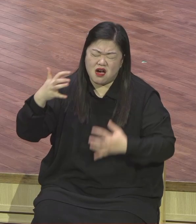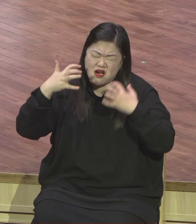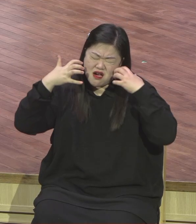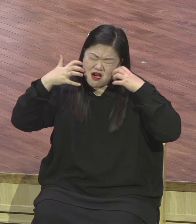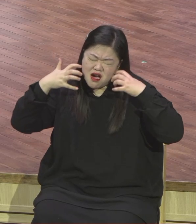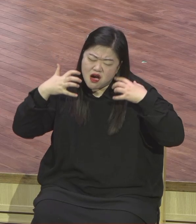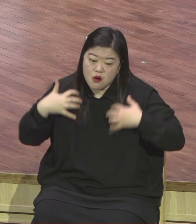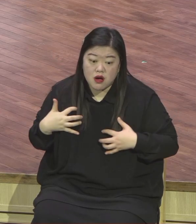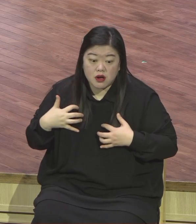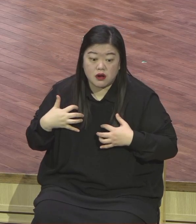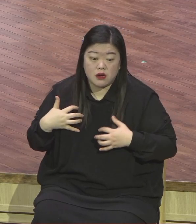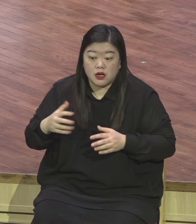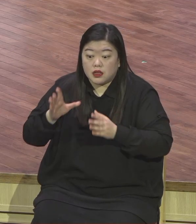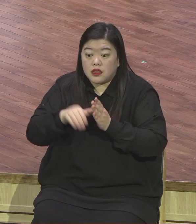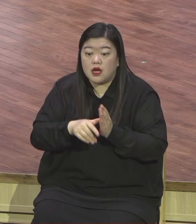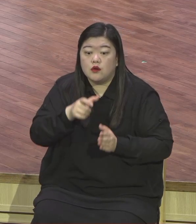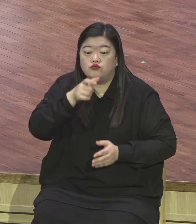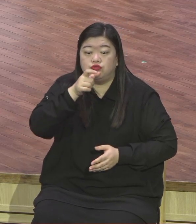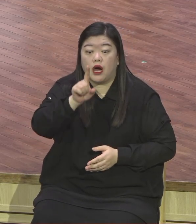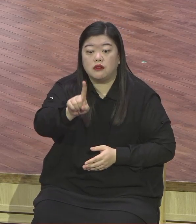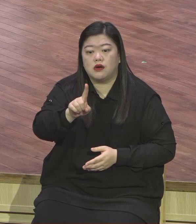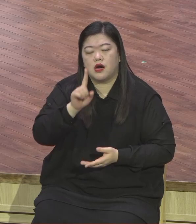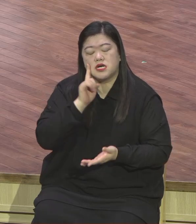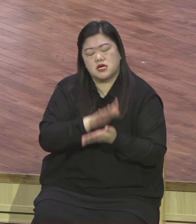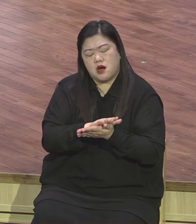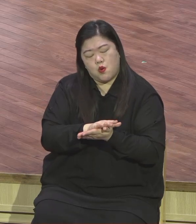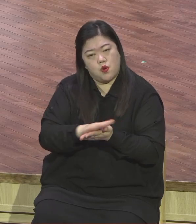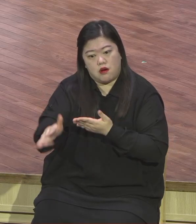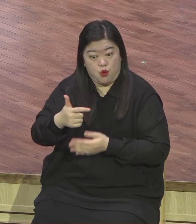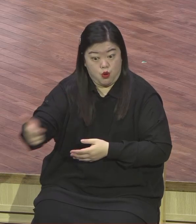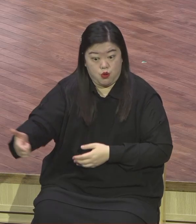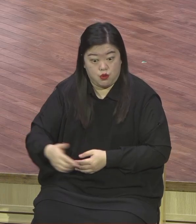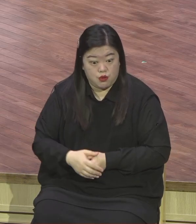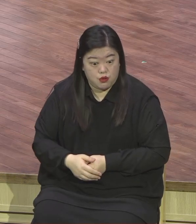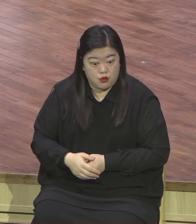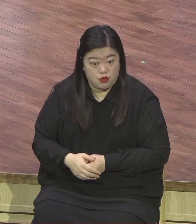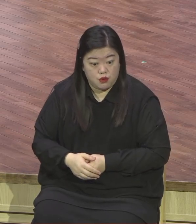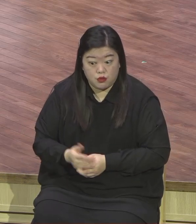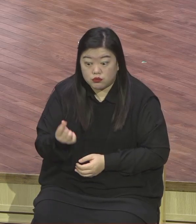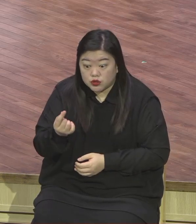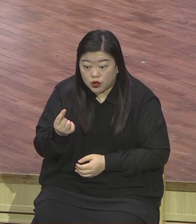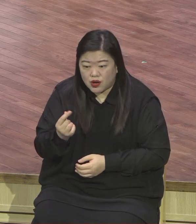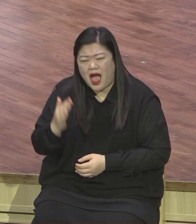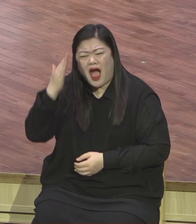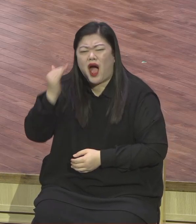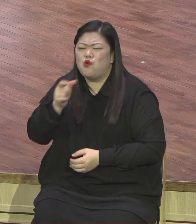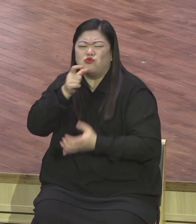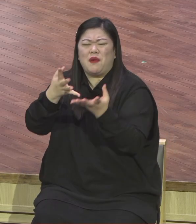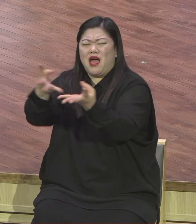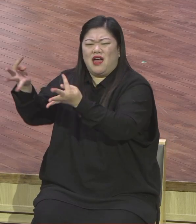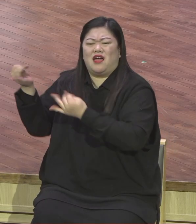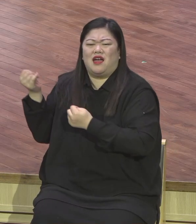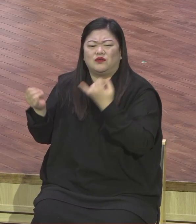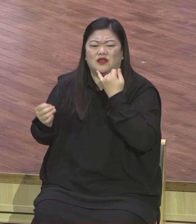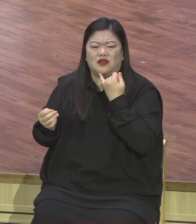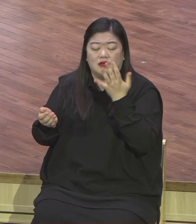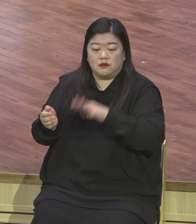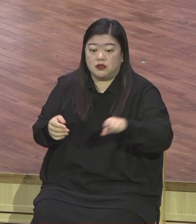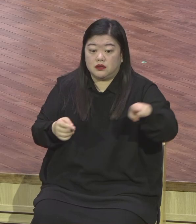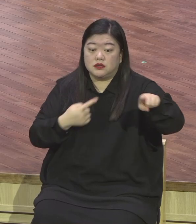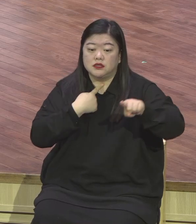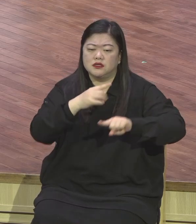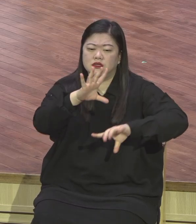전도자가 걸음을 걷고 걸음에서 복음 증거하다가 냉수 한 그릇 먹는 거 그거 굉장히 귀한 거거든요 냉수 한 그릇